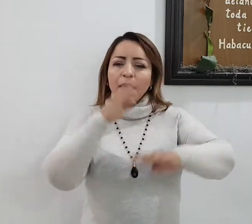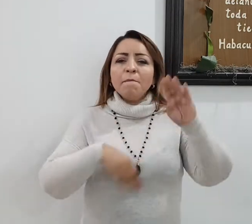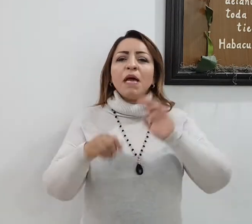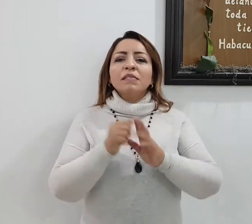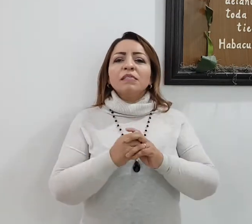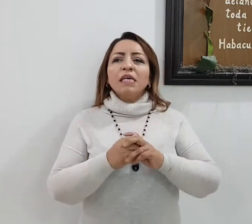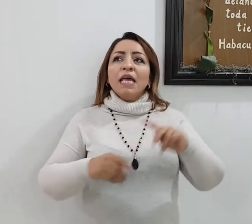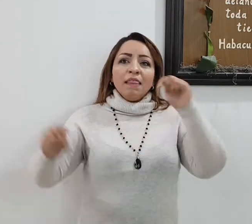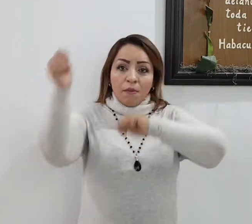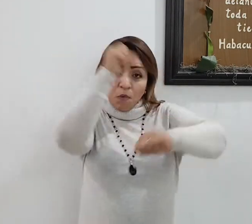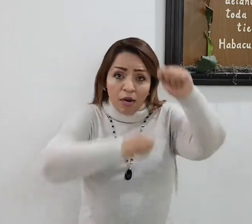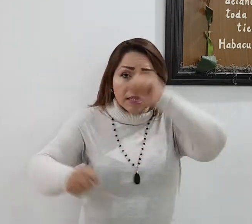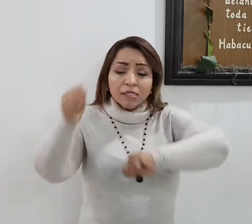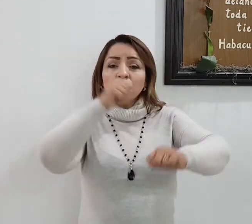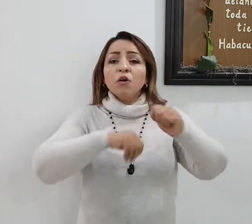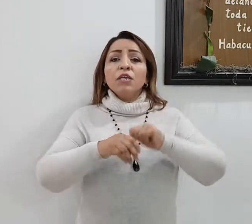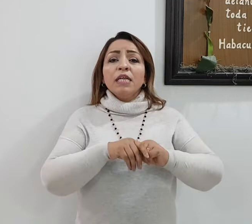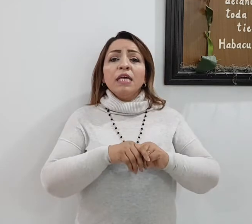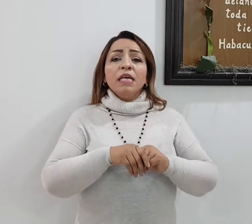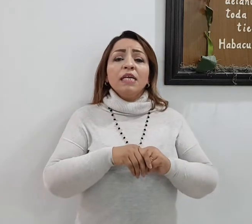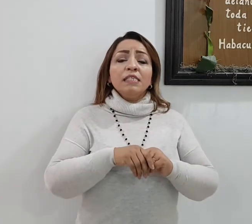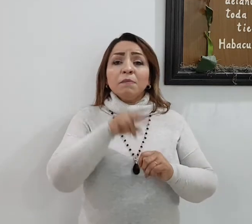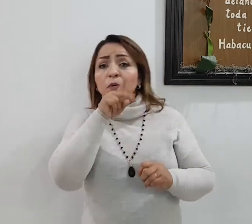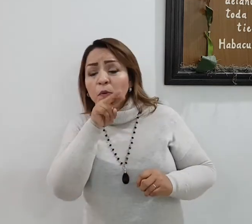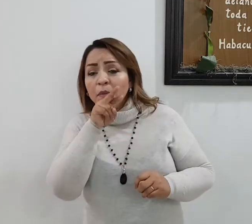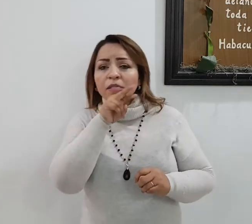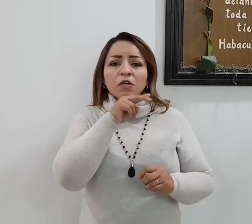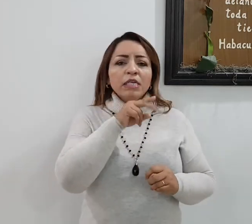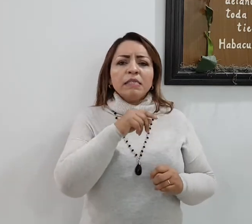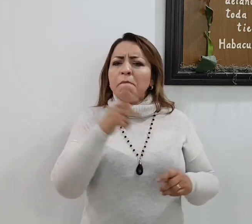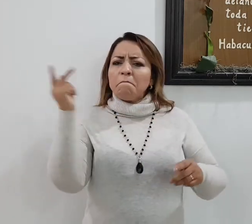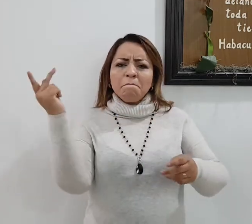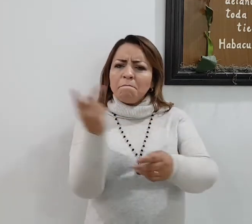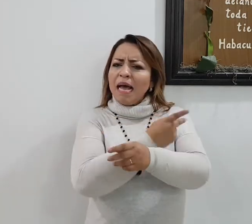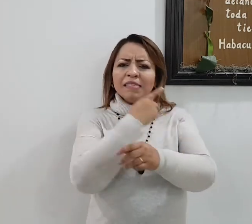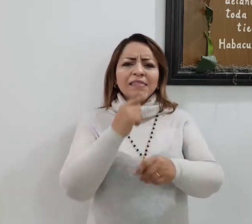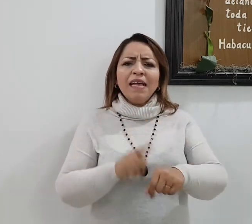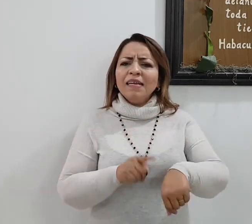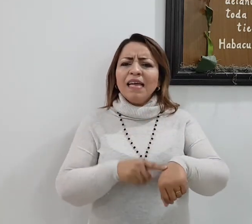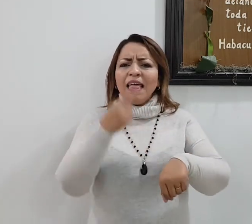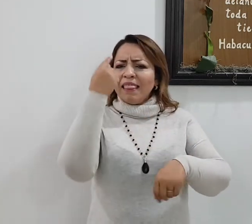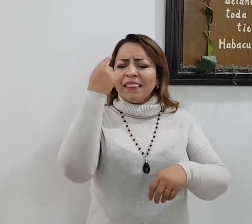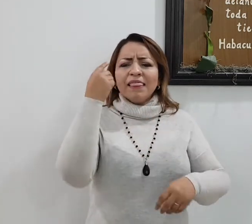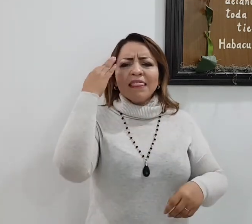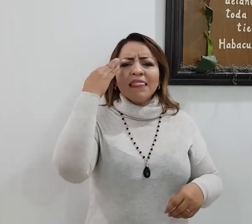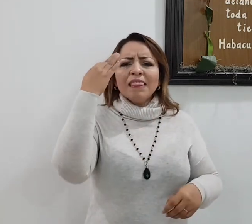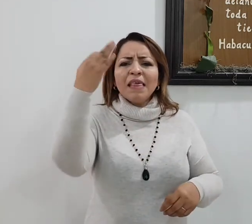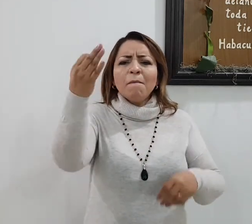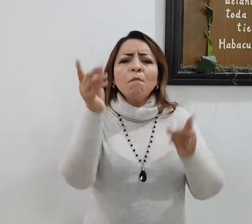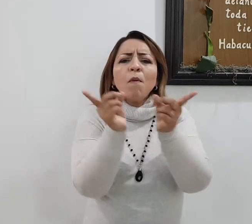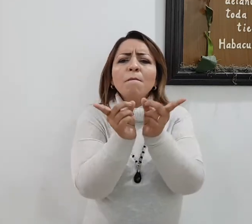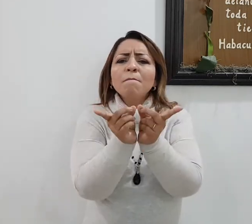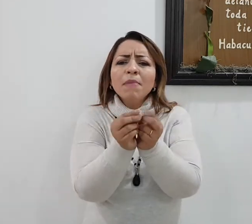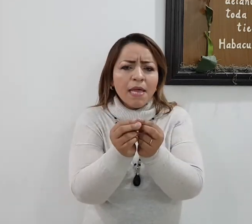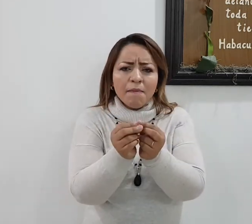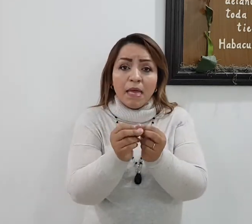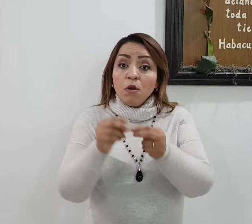Pero esto nos va a ayudar a recibir esa corona de gloria que es eterna. Porque Dios nos está perfeccionando en todo este tiempo,